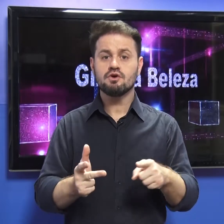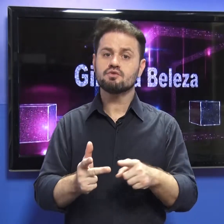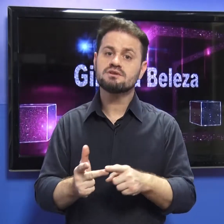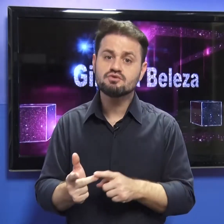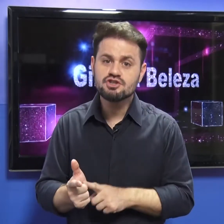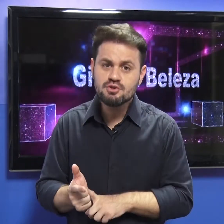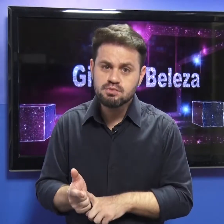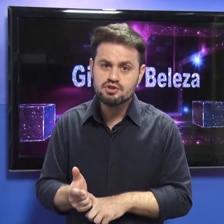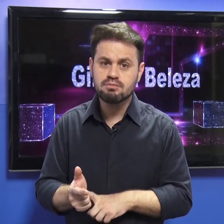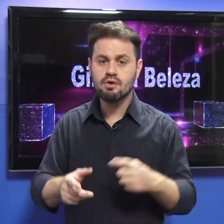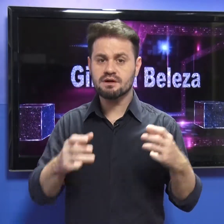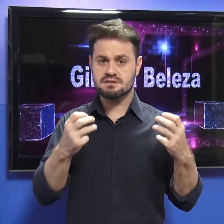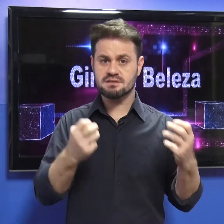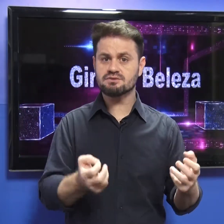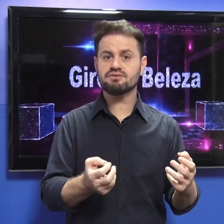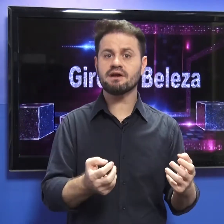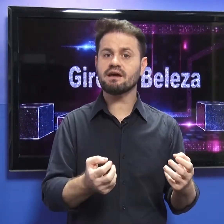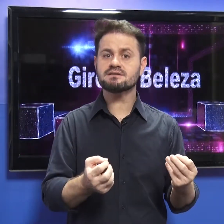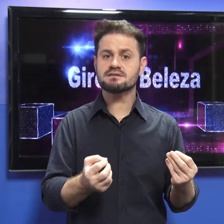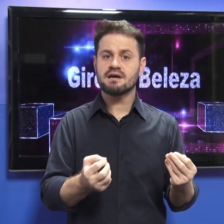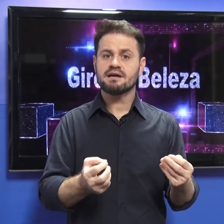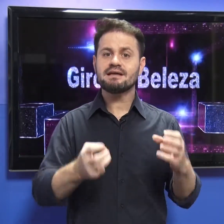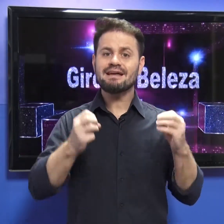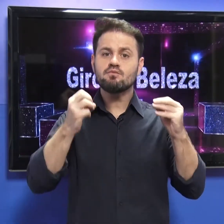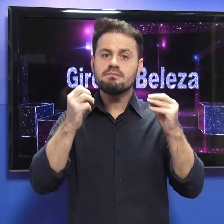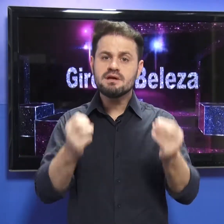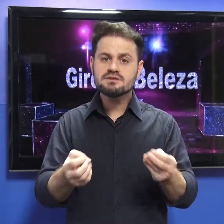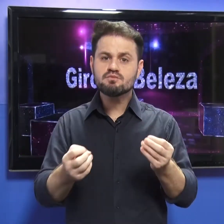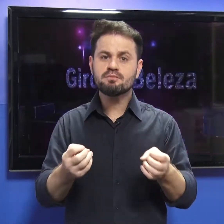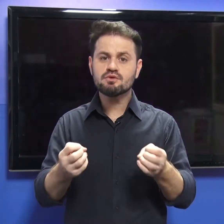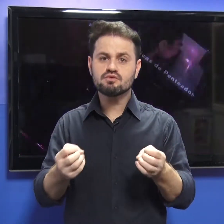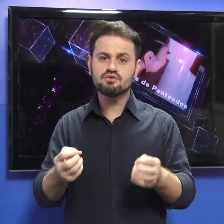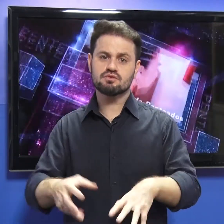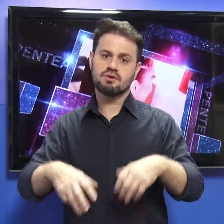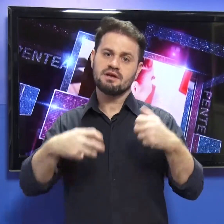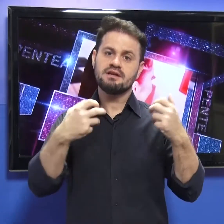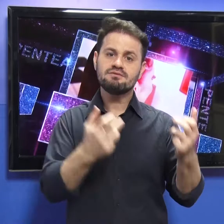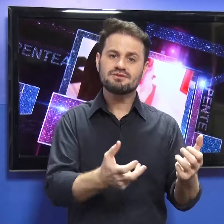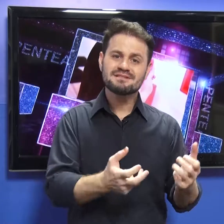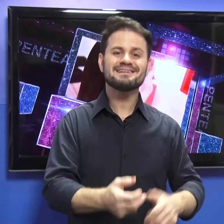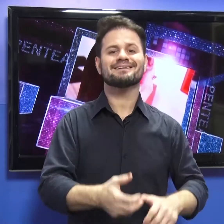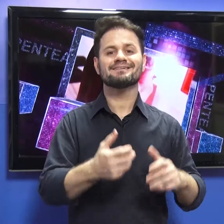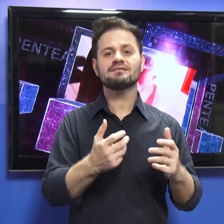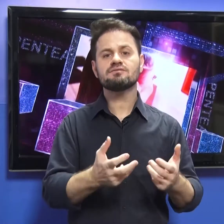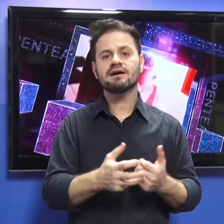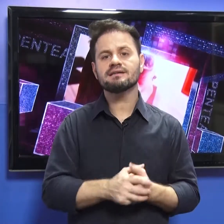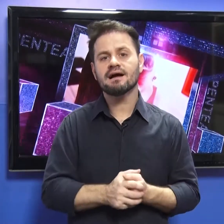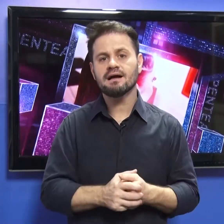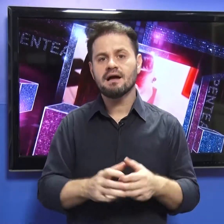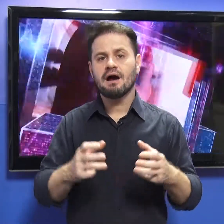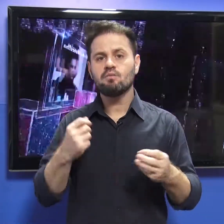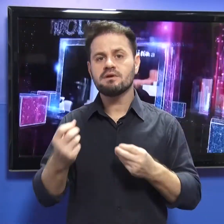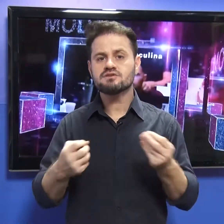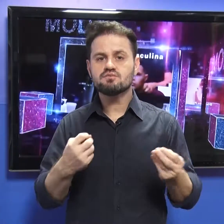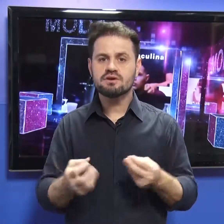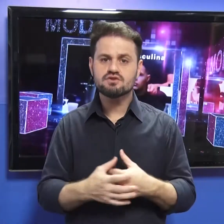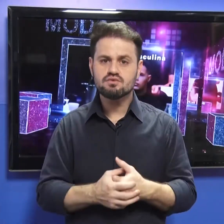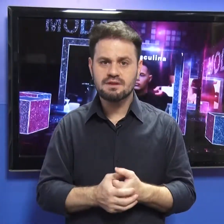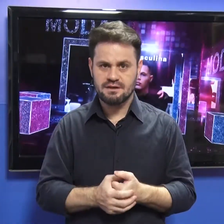o teu tipo de boca são diferentes e aí o mesmo produto em você não vai dar o mesmo resultado